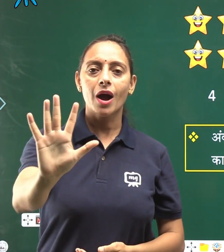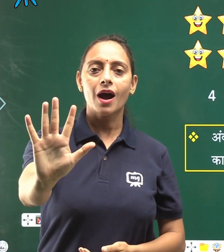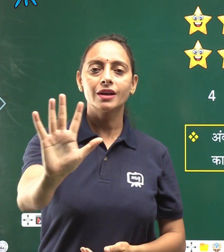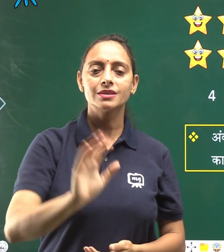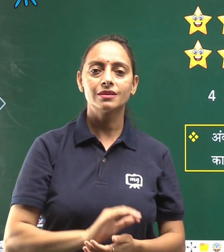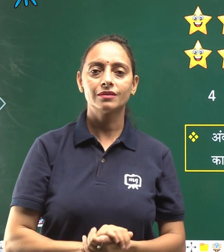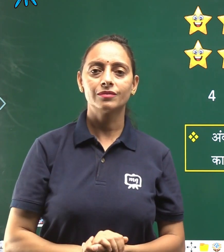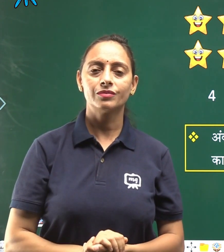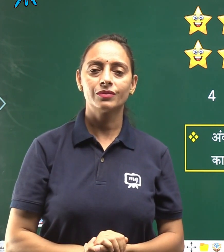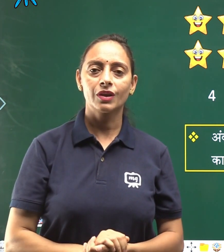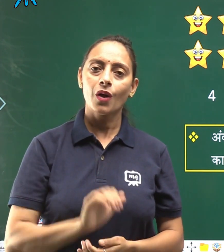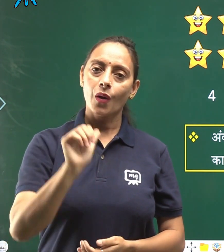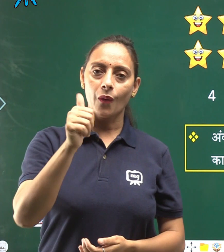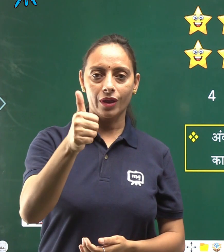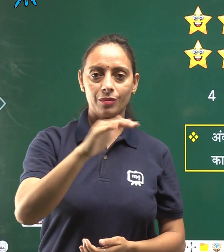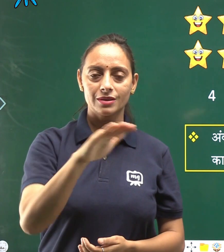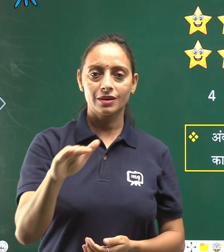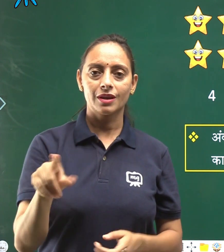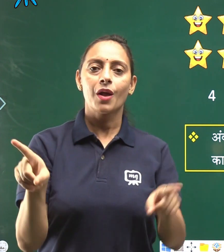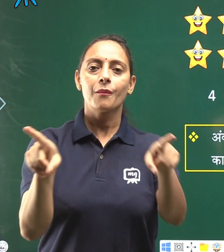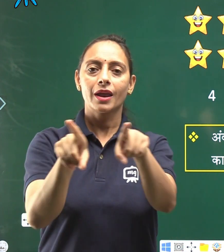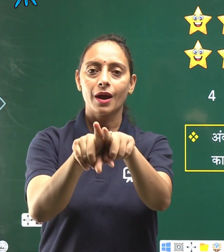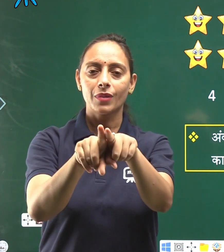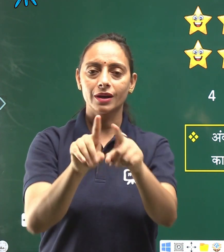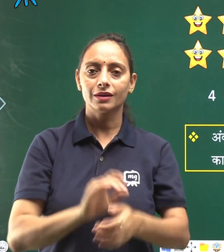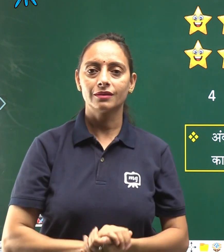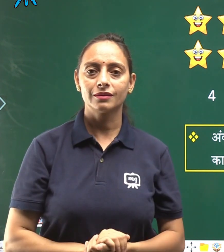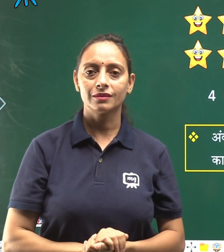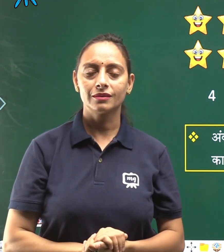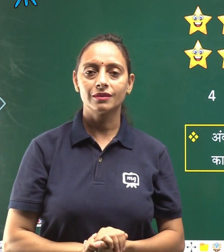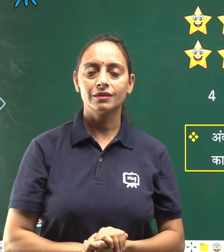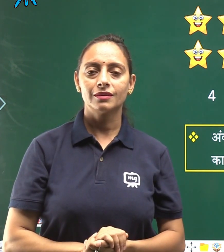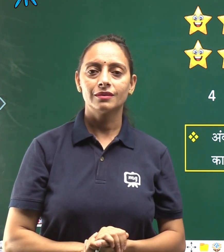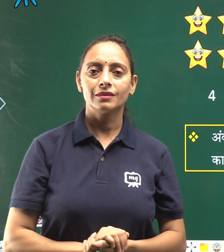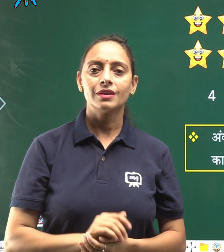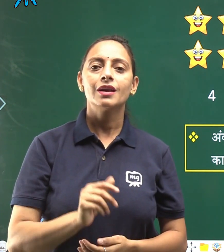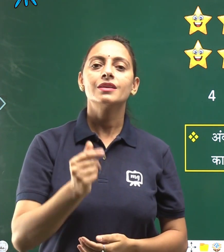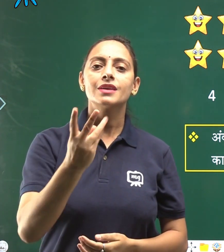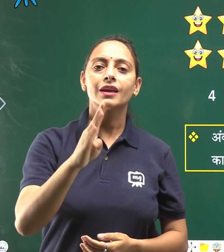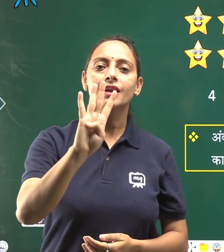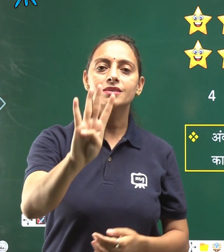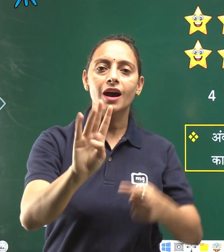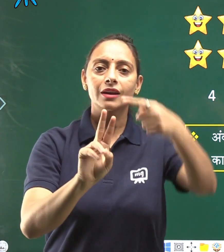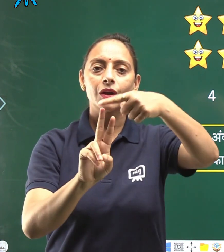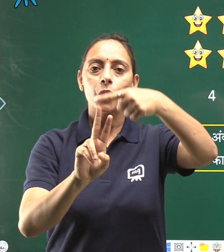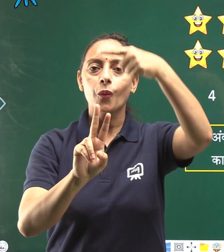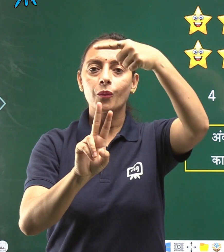5। ठीक है बच्चों, बराबर संख्या 4 के ऊपर